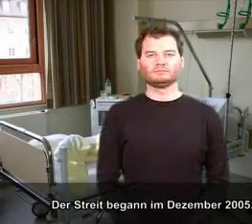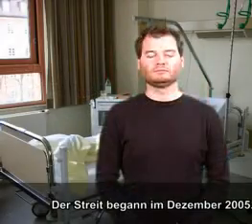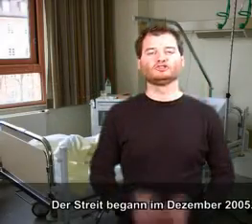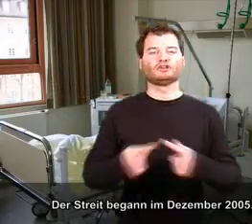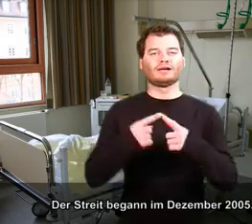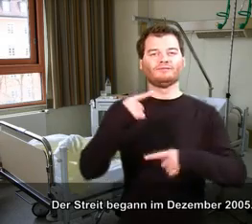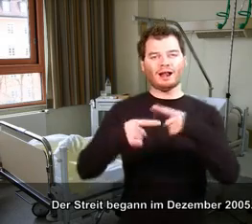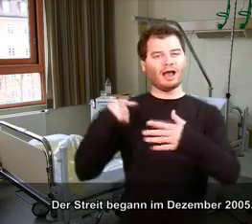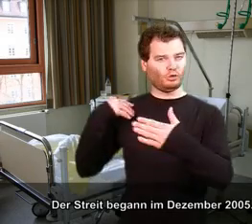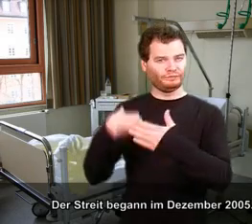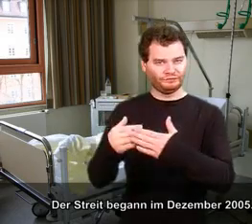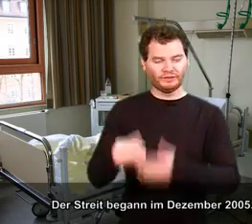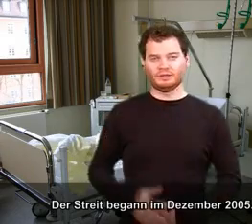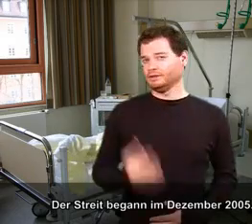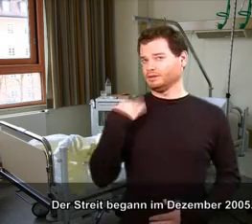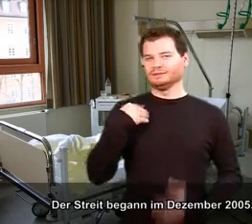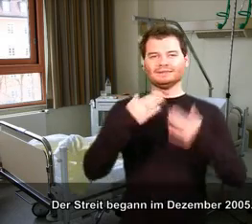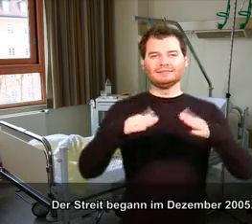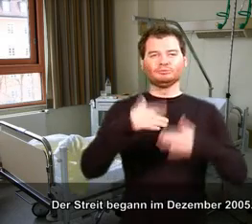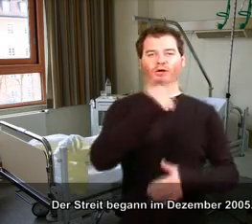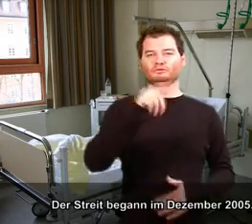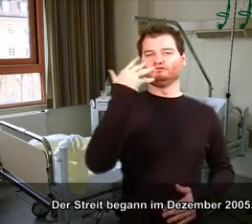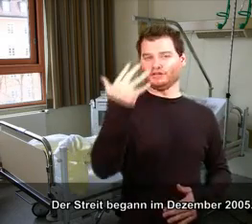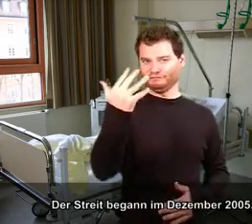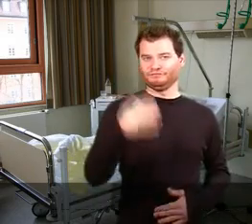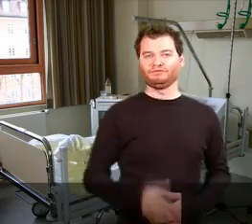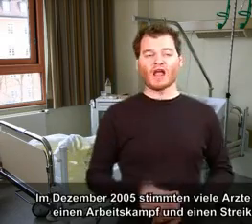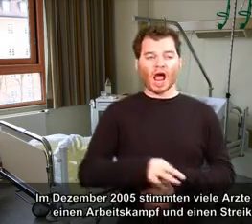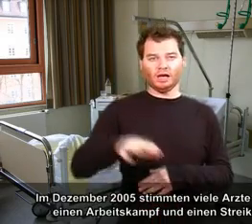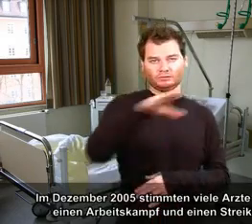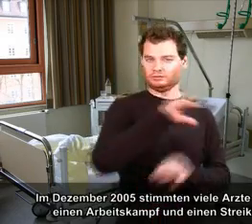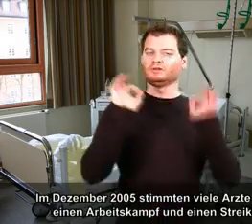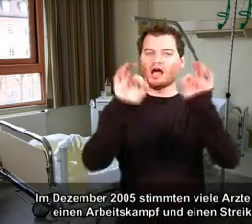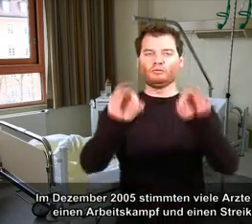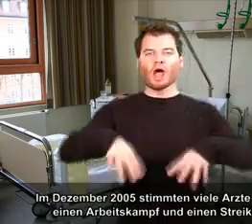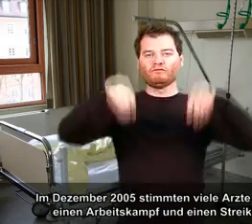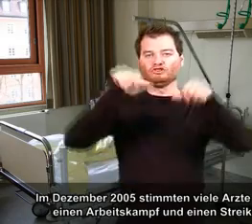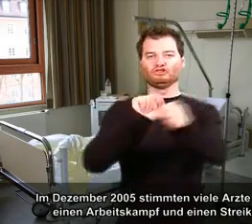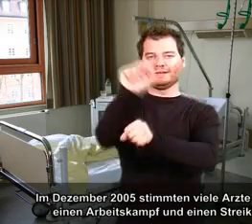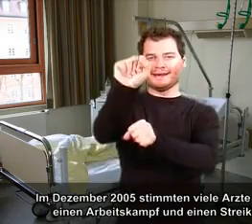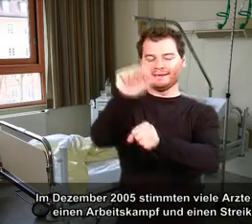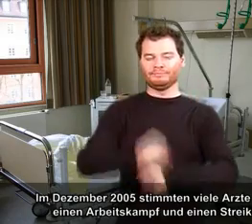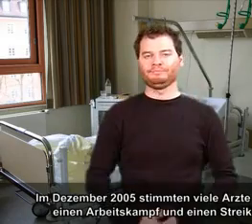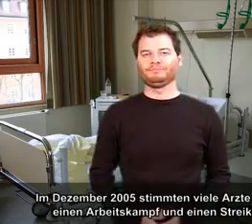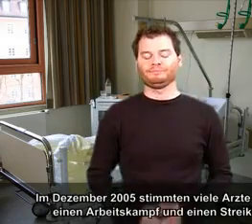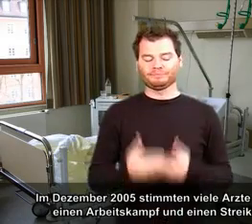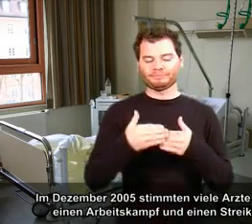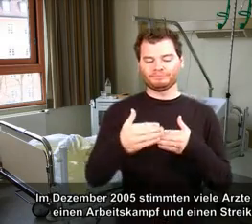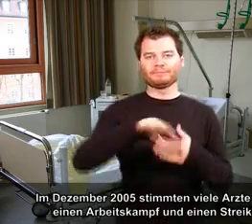Der Streit begann im Dezember 2005. Im Dezember 2005 stimmten viele Ärzte für einen